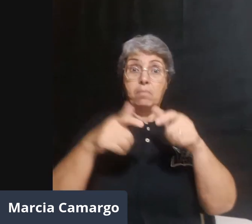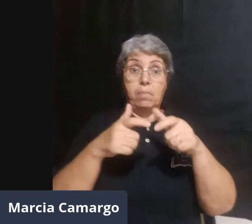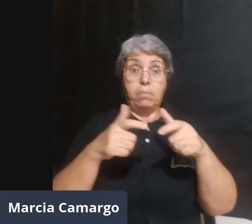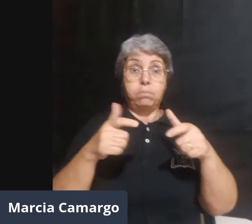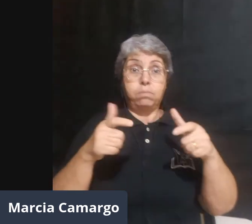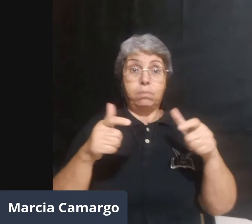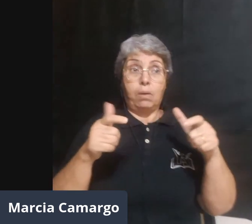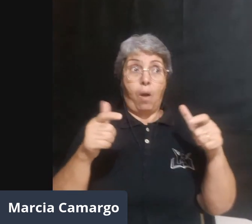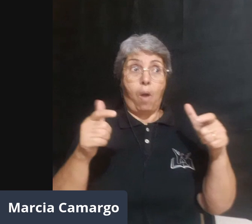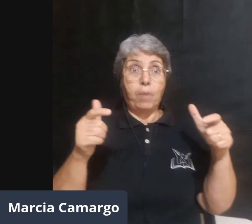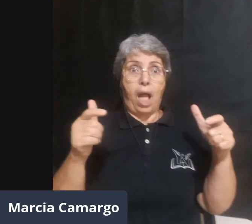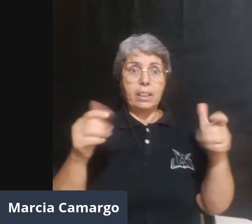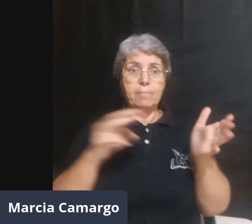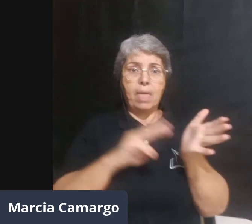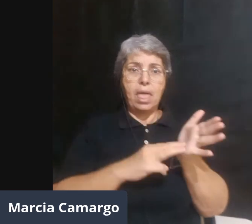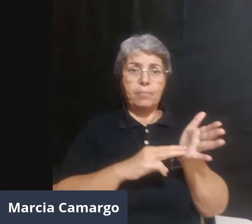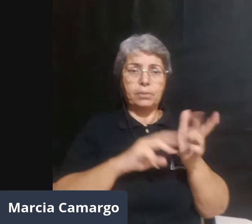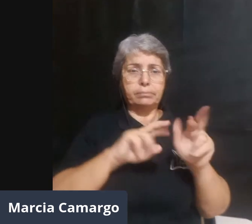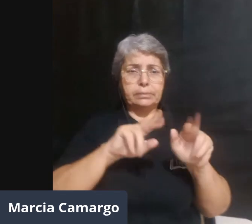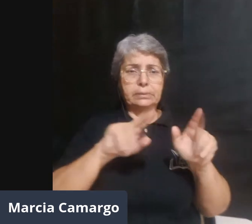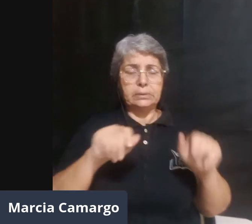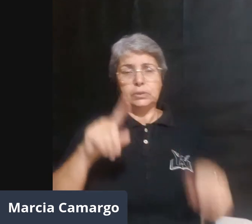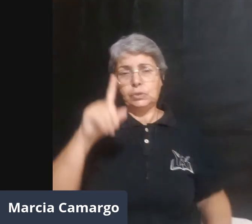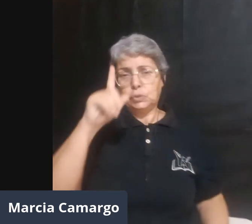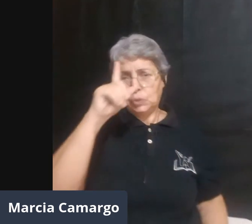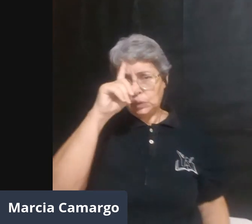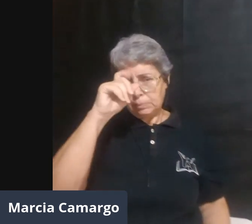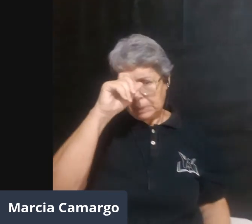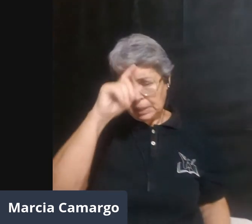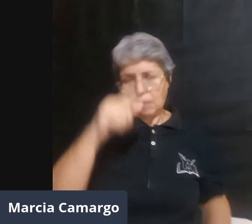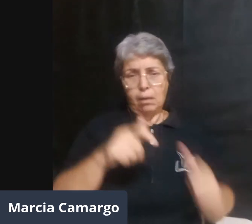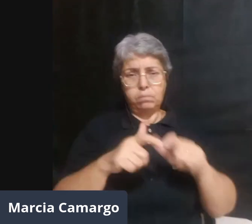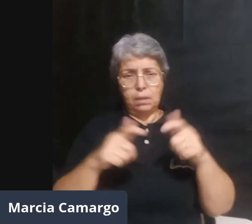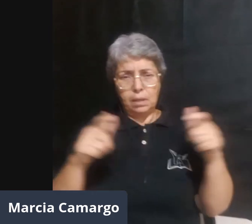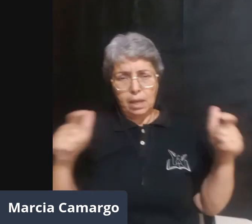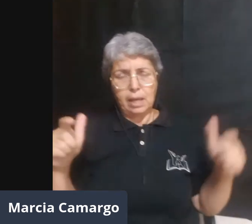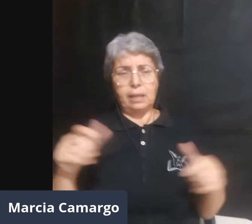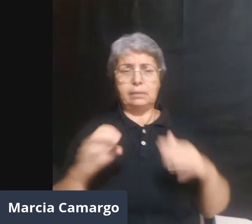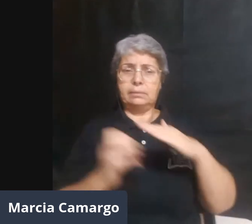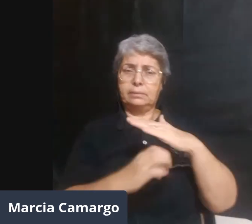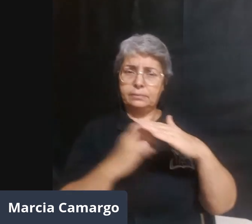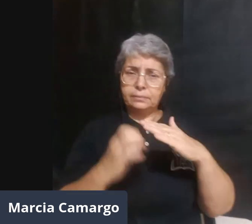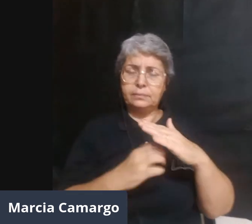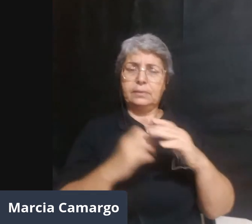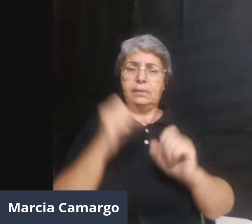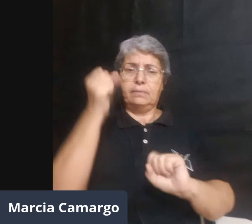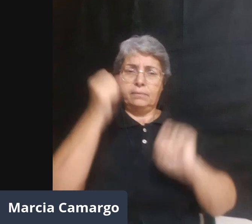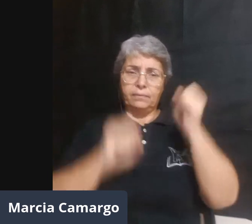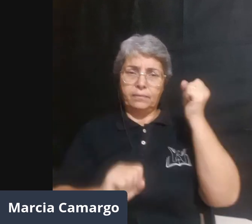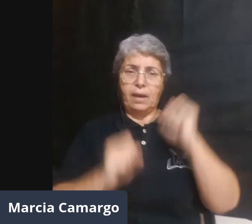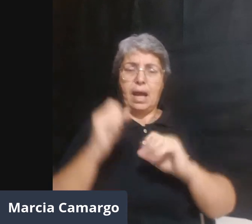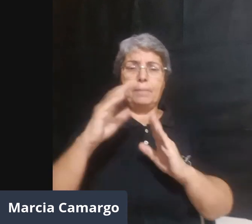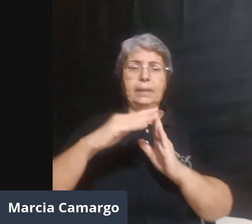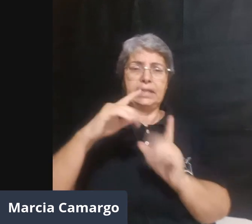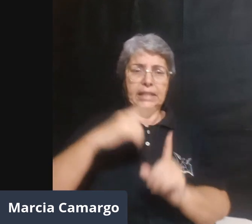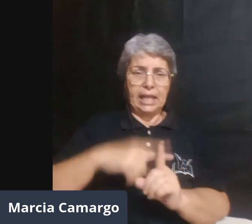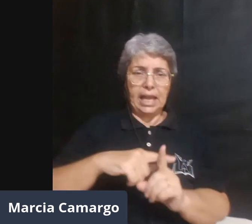de membros, hospitais, escolas, editoras, fábricas, igrejas, e